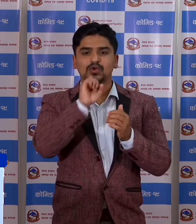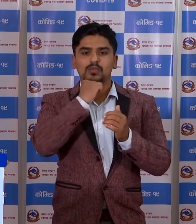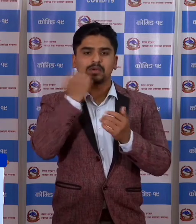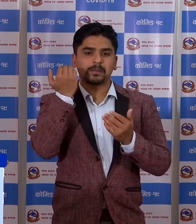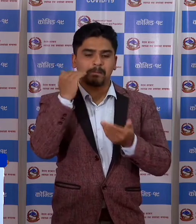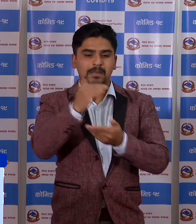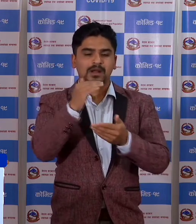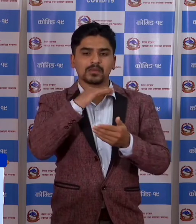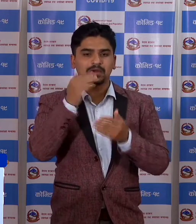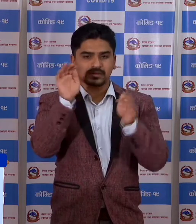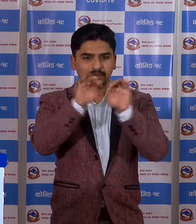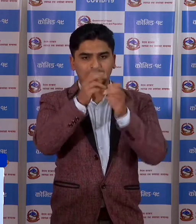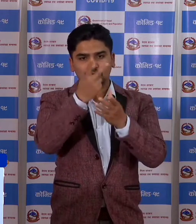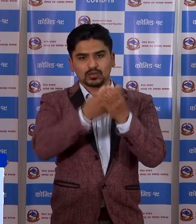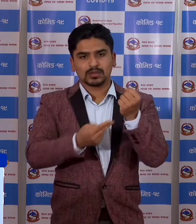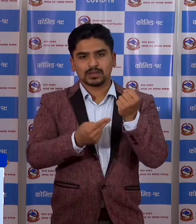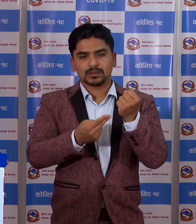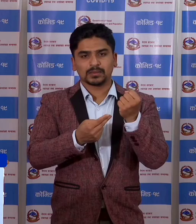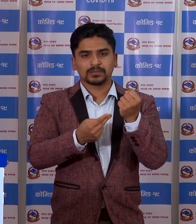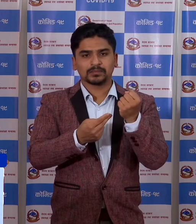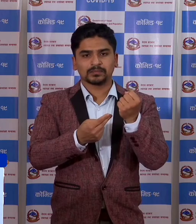मृत्यु भएको सम्बन्धमा दुबई को